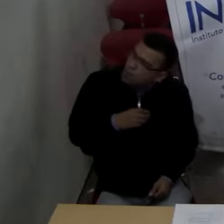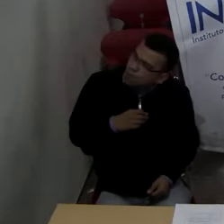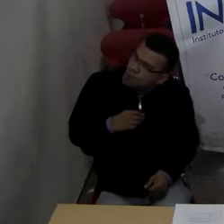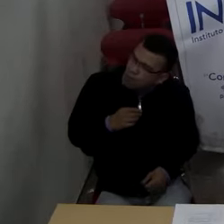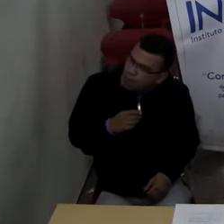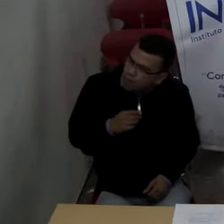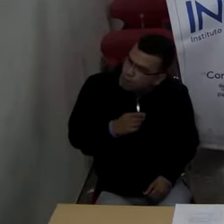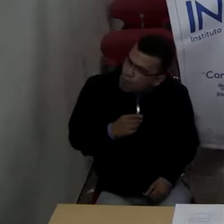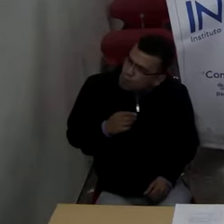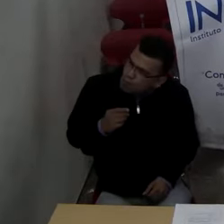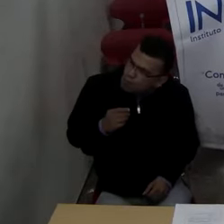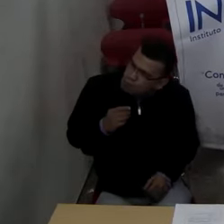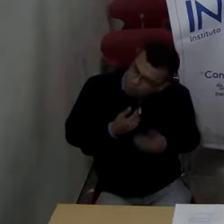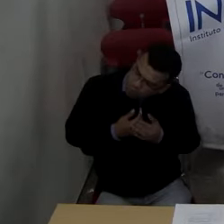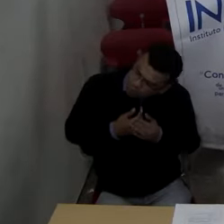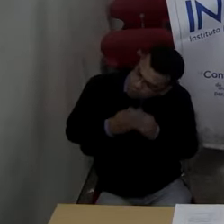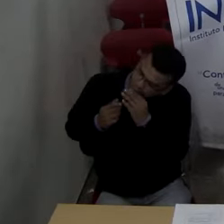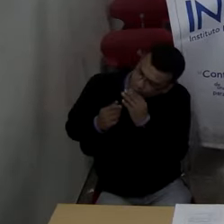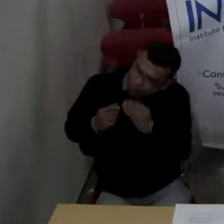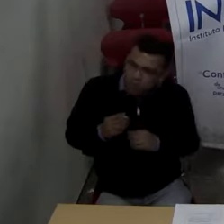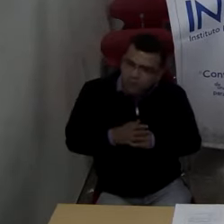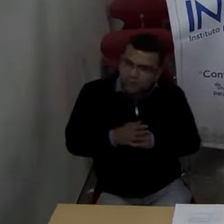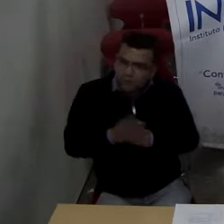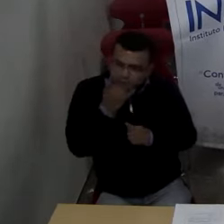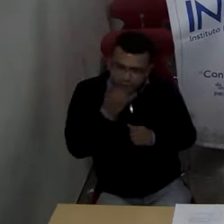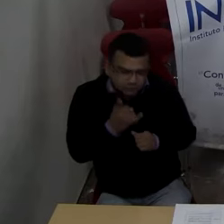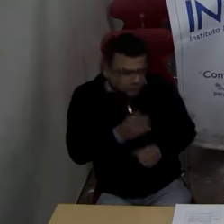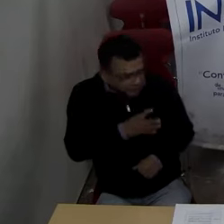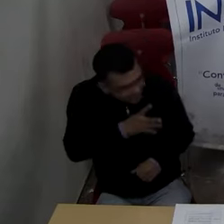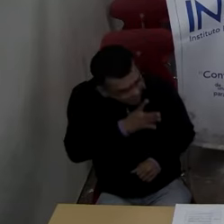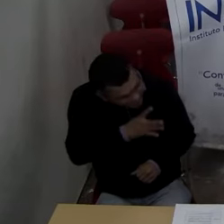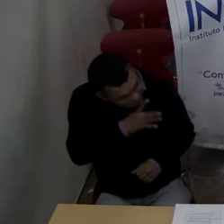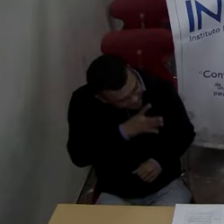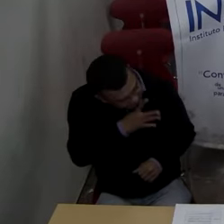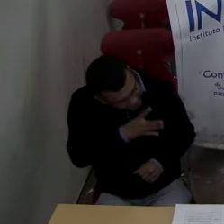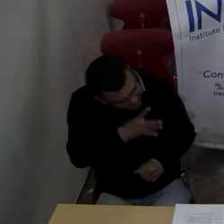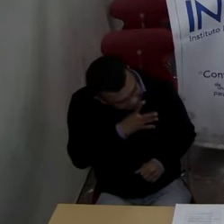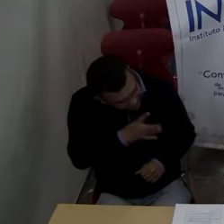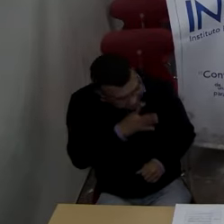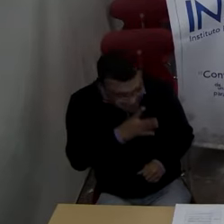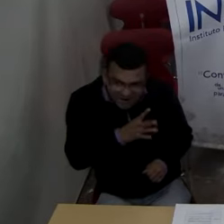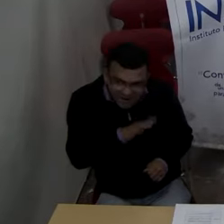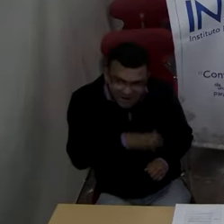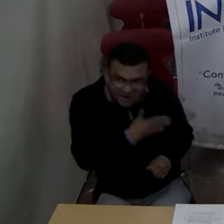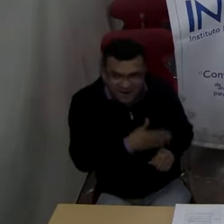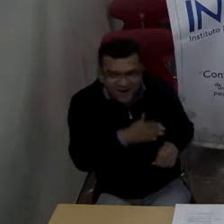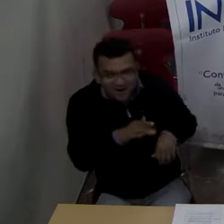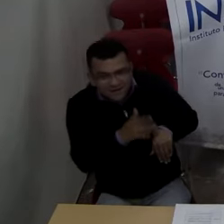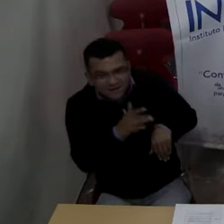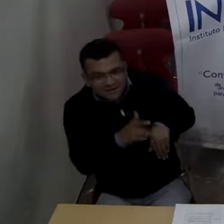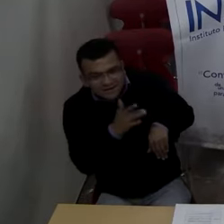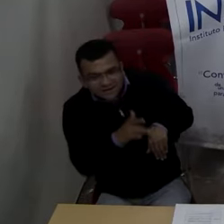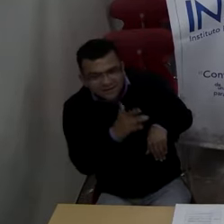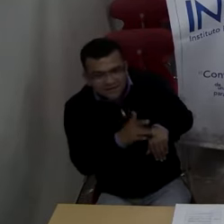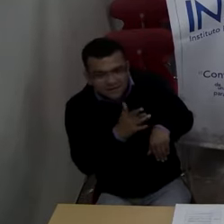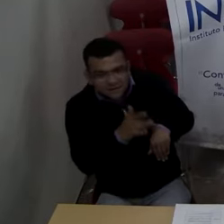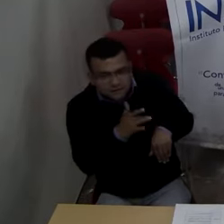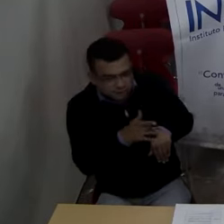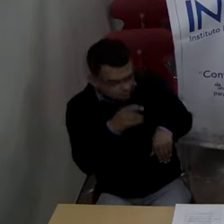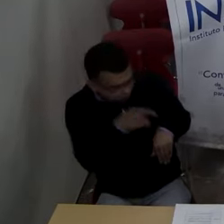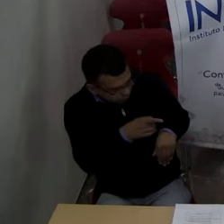significativas entre lo que el bebé está escuchando, lo que está sucediendo y también